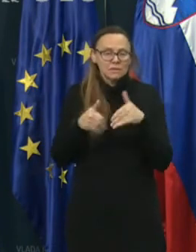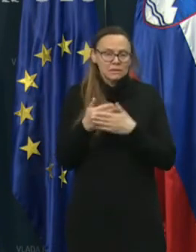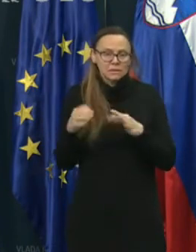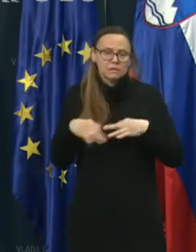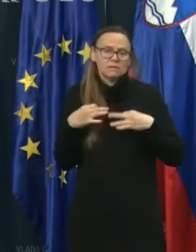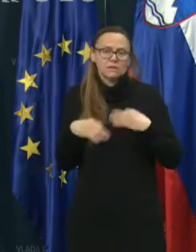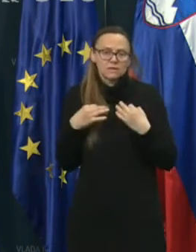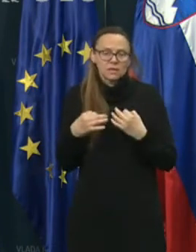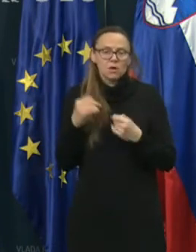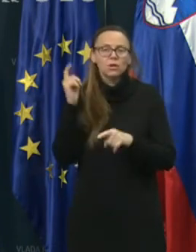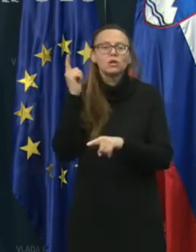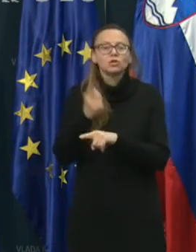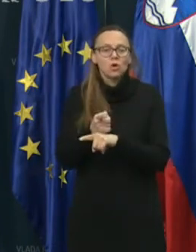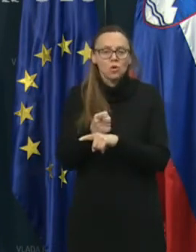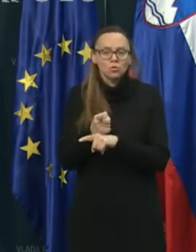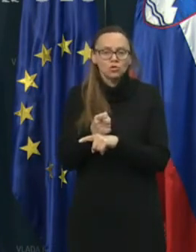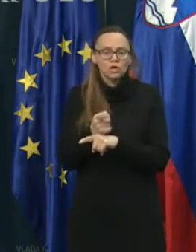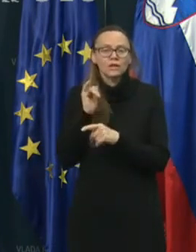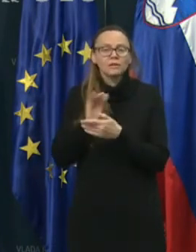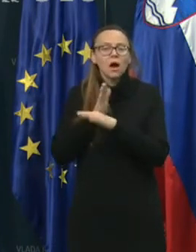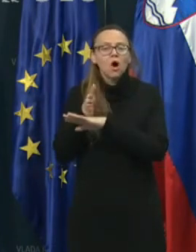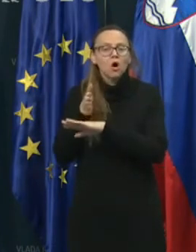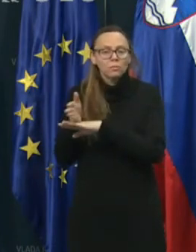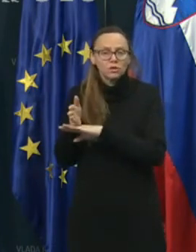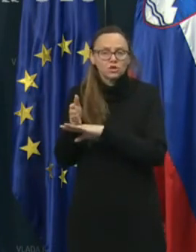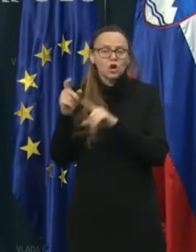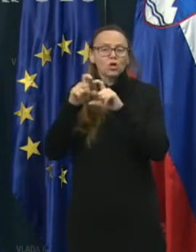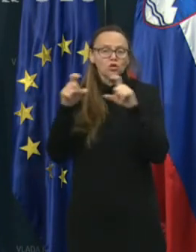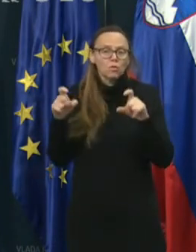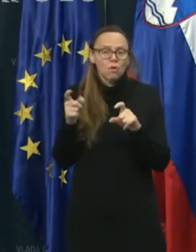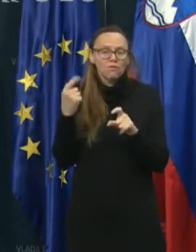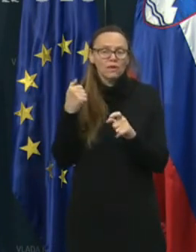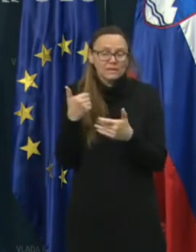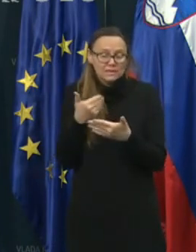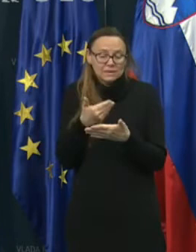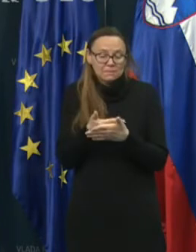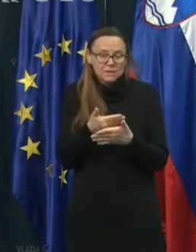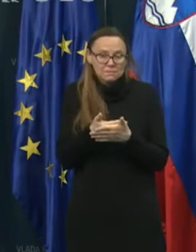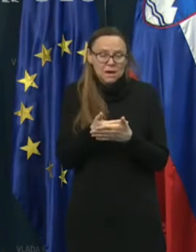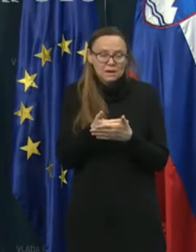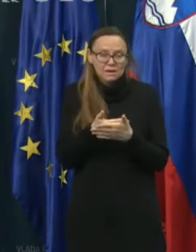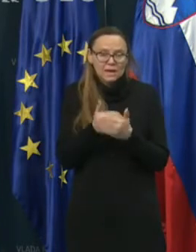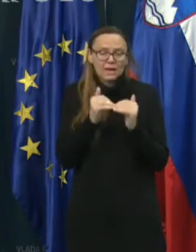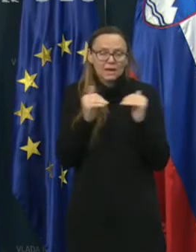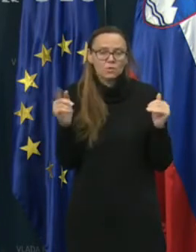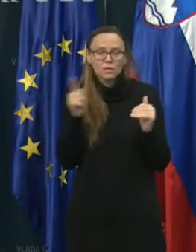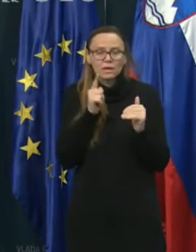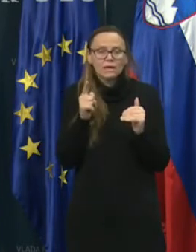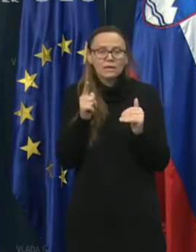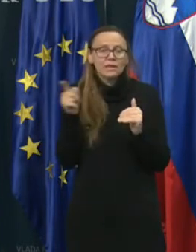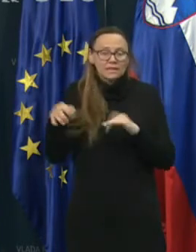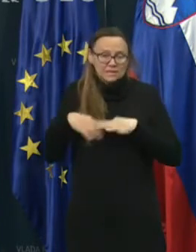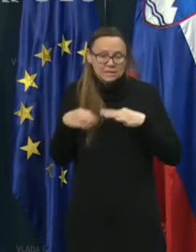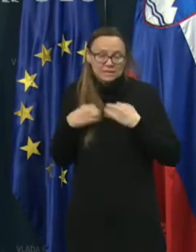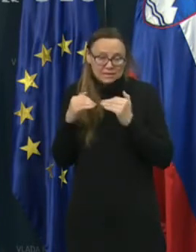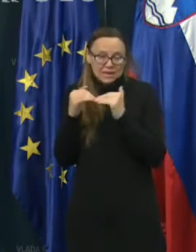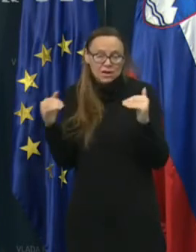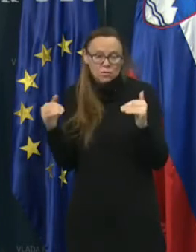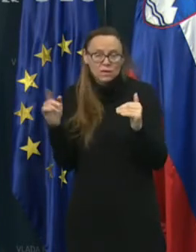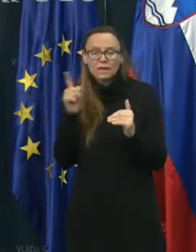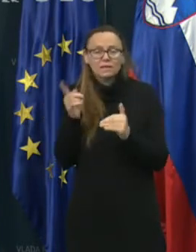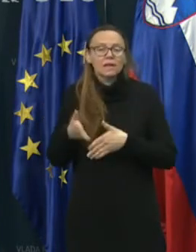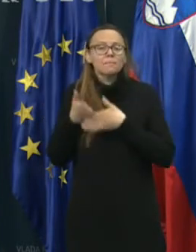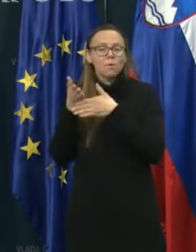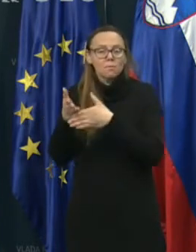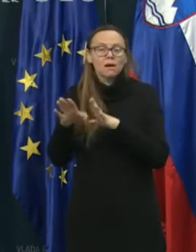zdravje določeni, da obiščejo domove iz primarne ravni in terciarne ravni, ter da jim